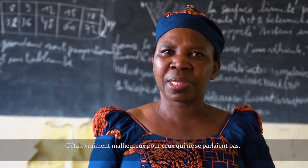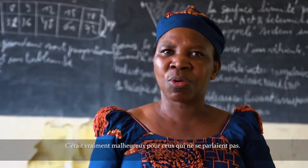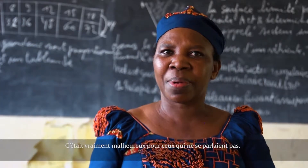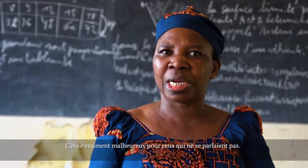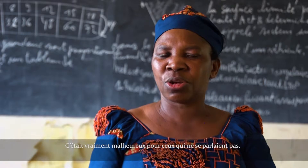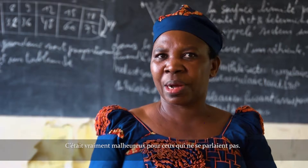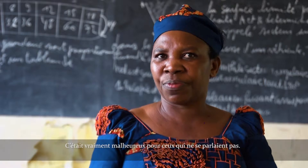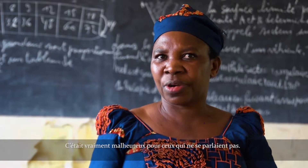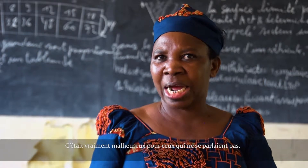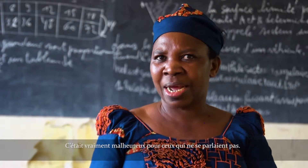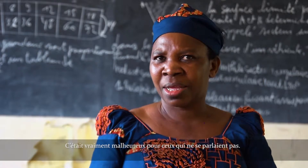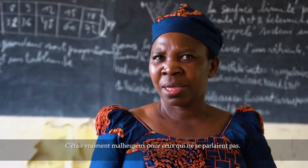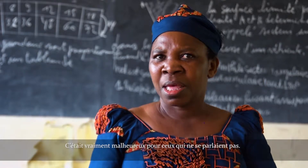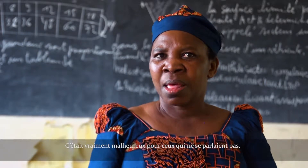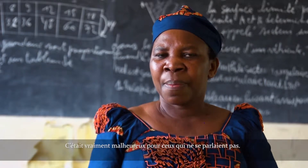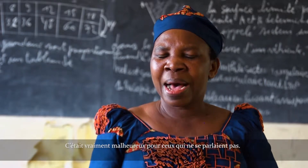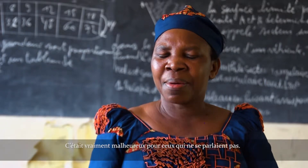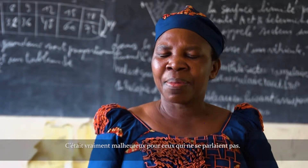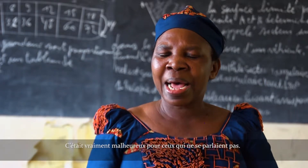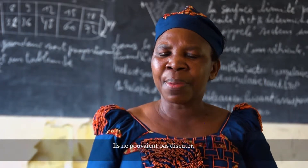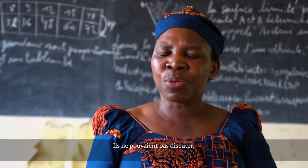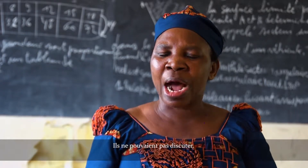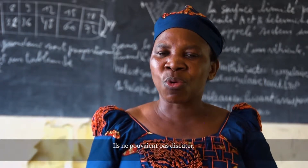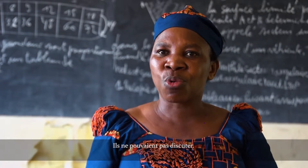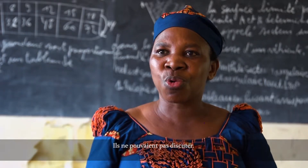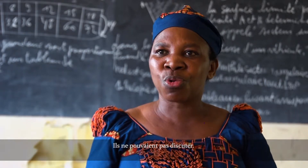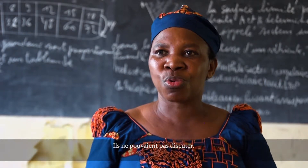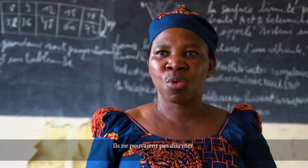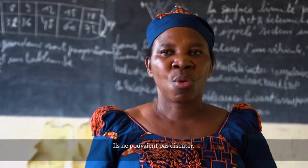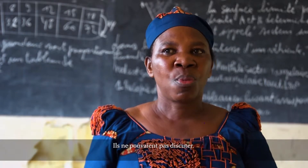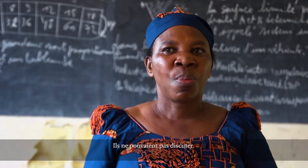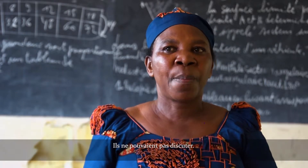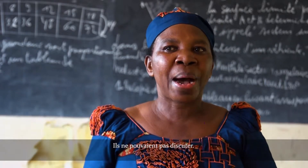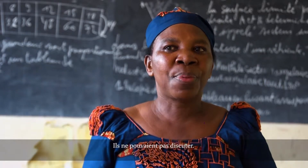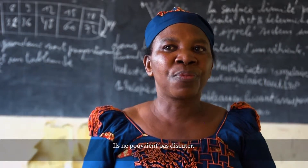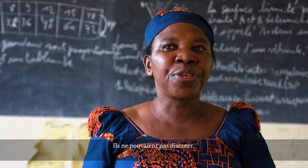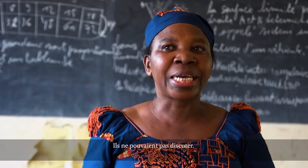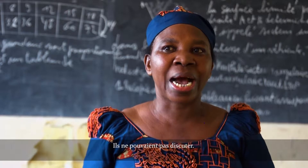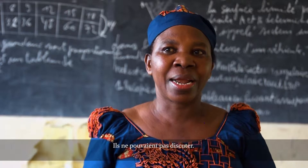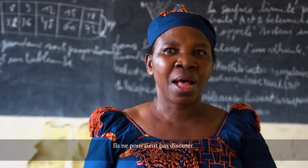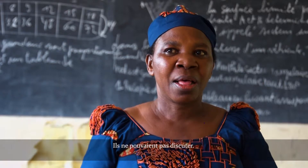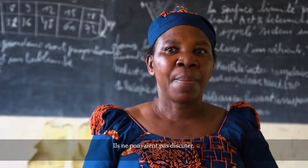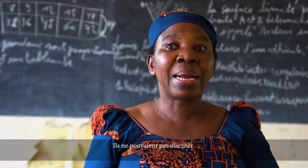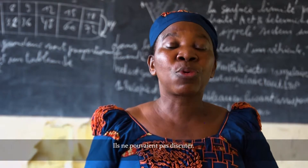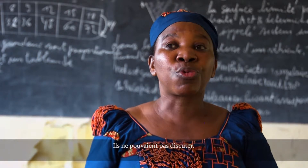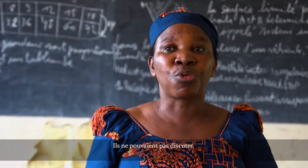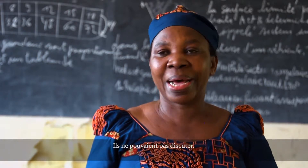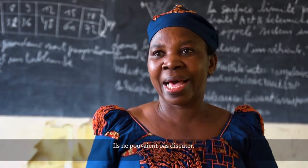kuko badashobora kuvugana barabura ukuntu bumvikana barabura ukuntu